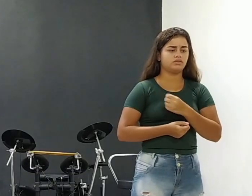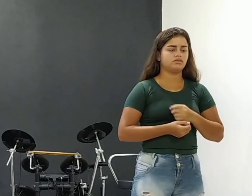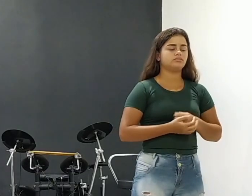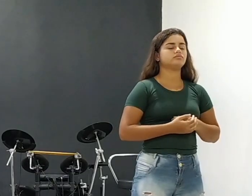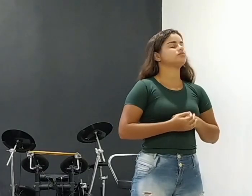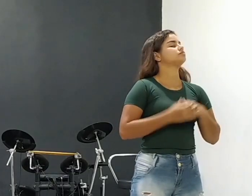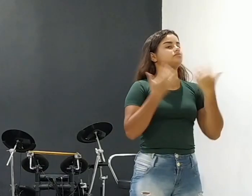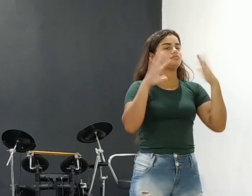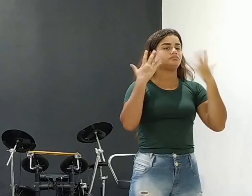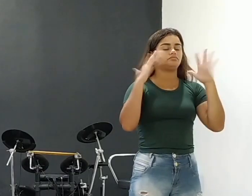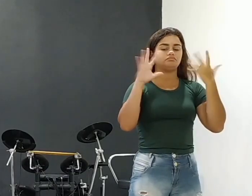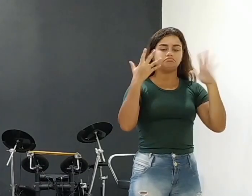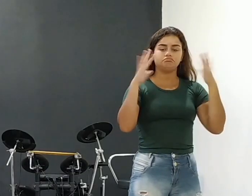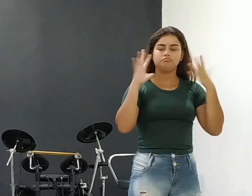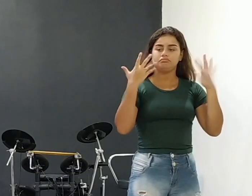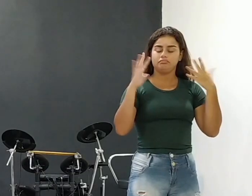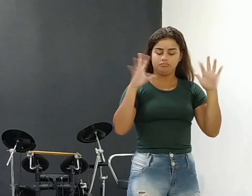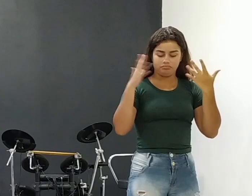Deus!